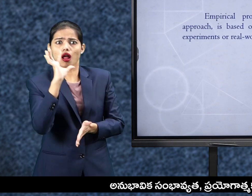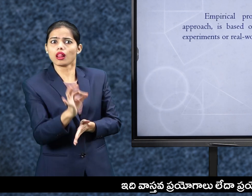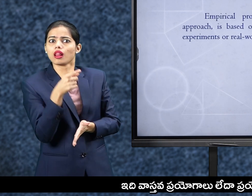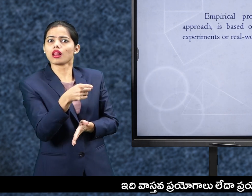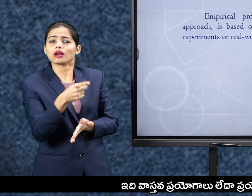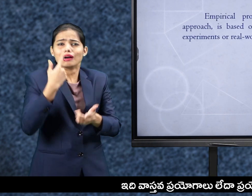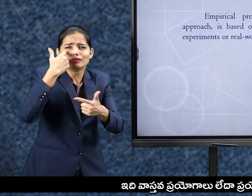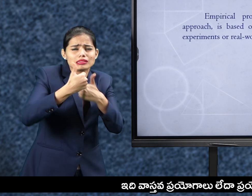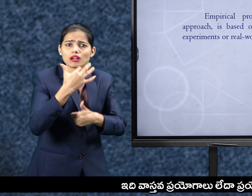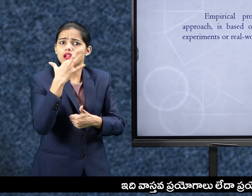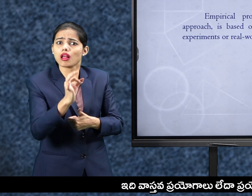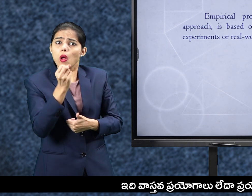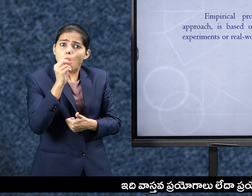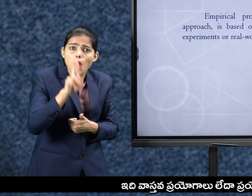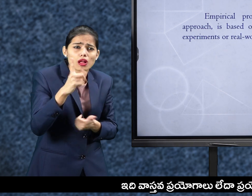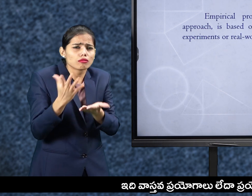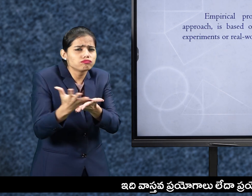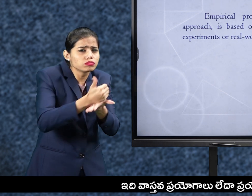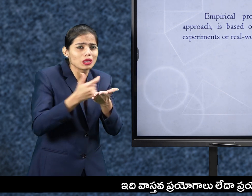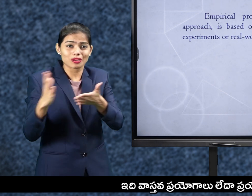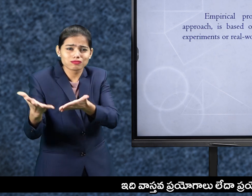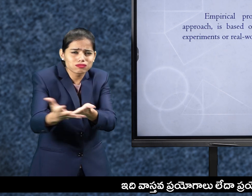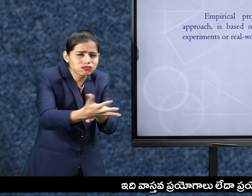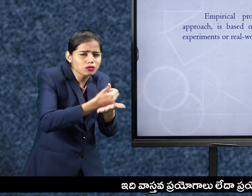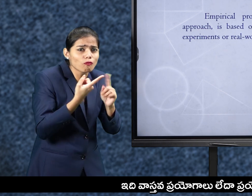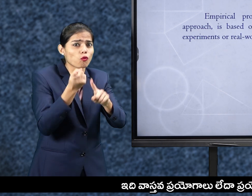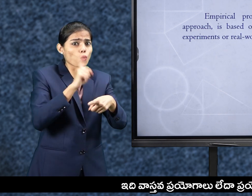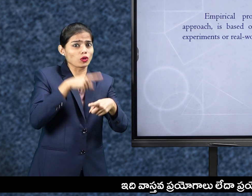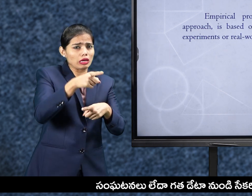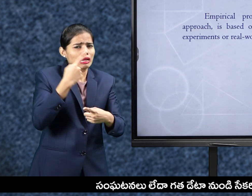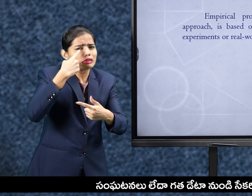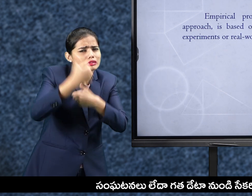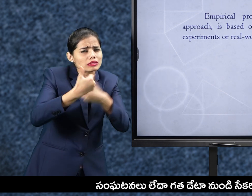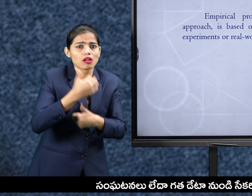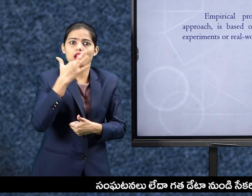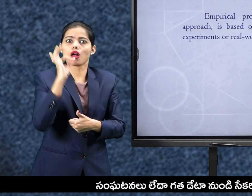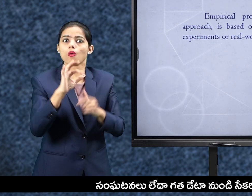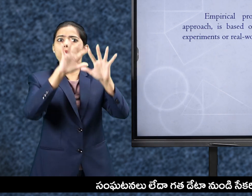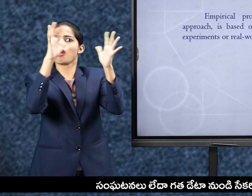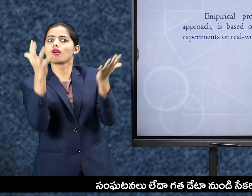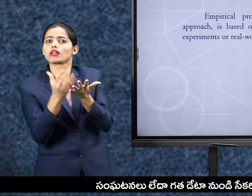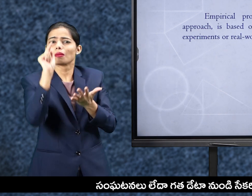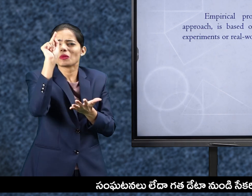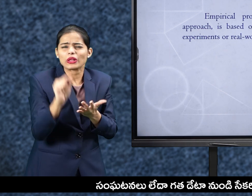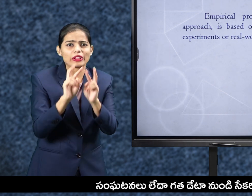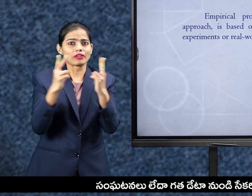ఇది వాస్తవ ప్రయోగాలు లేదా వాస్తవ ప్రపంచంలోని సంఘటనలు లేదా గతంలోని డేటా